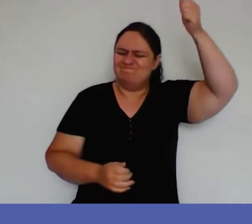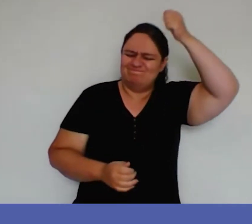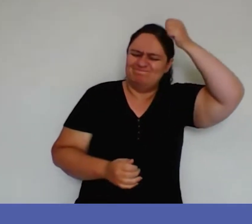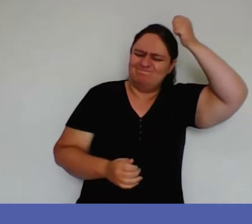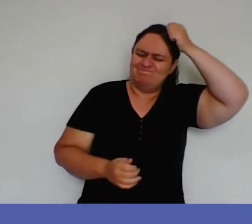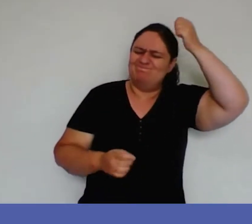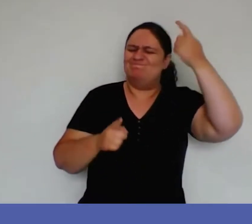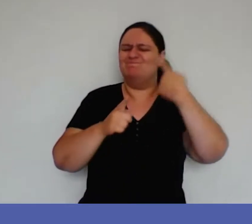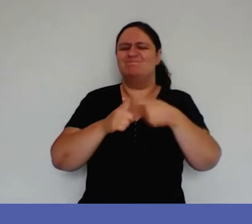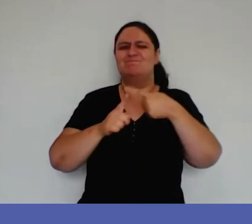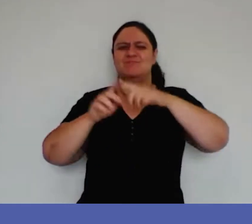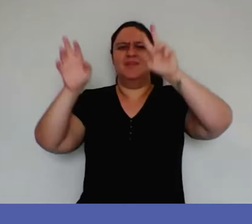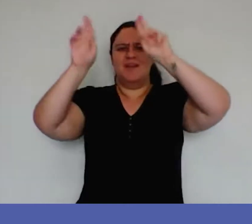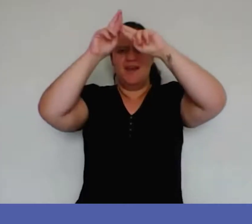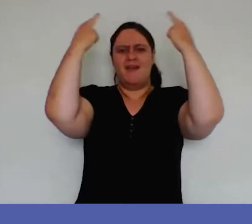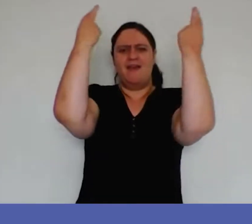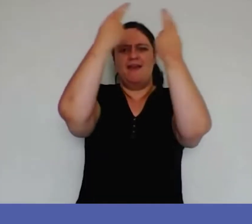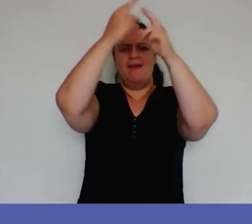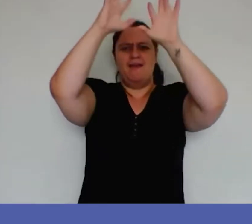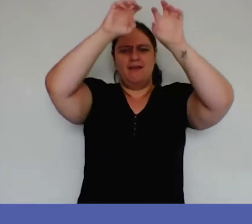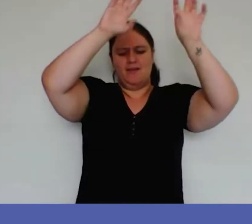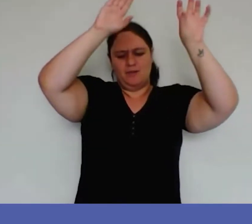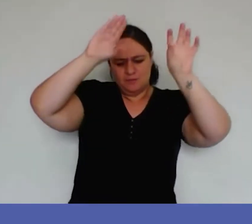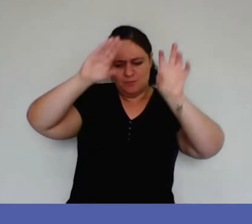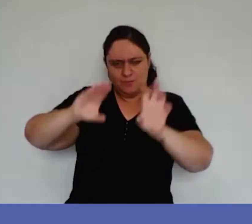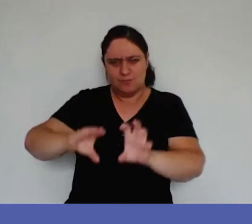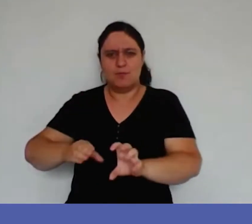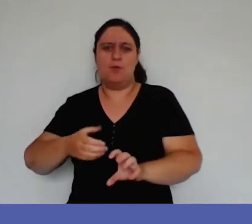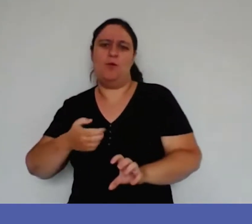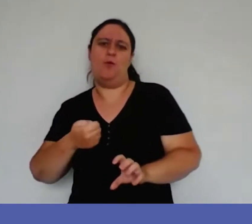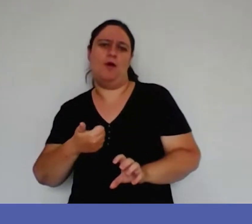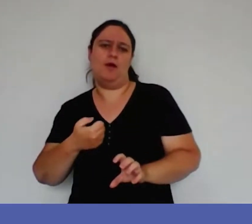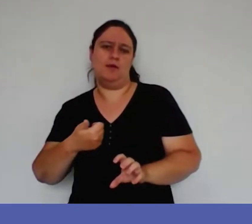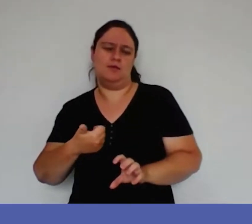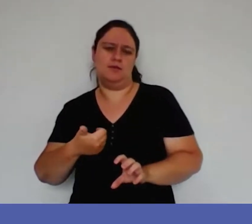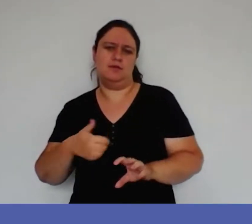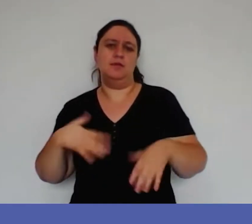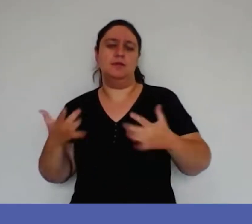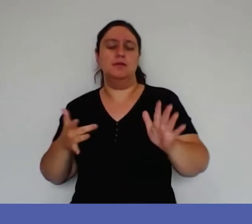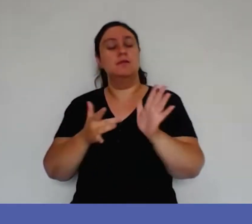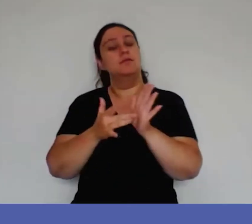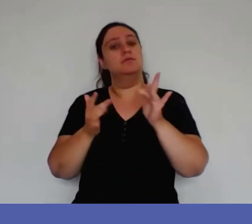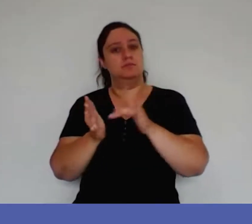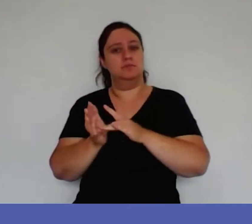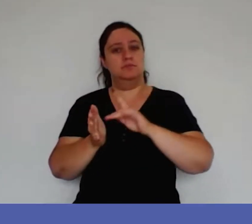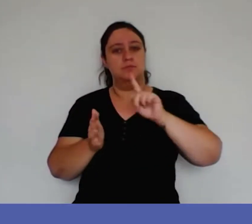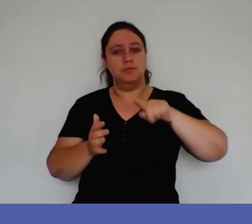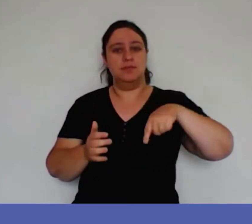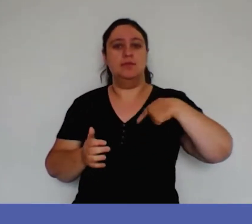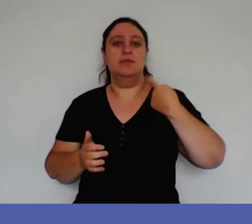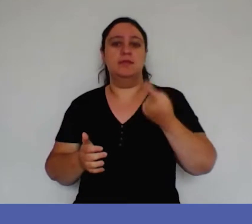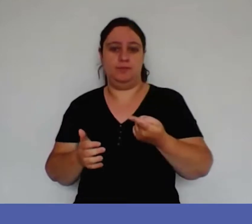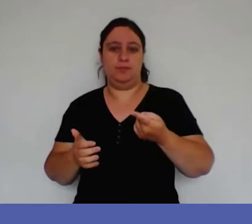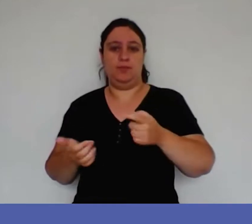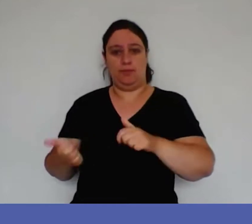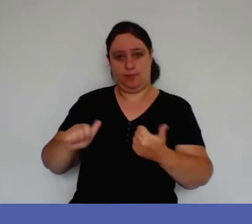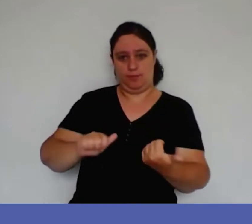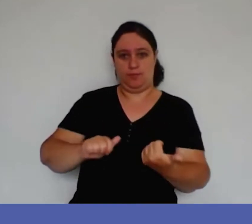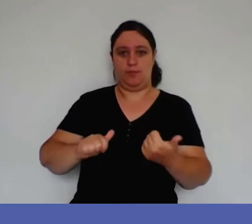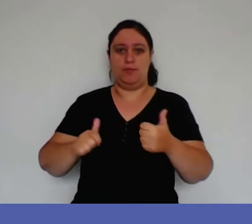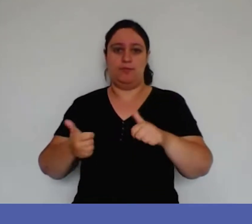próximo o reino dos céus. E Jesus, depois de ter sido batizado, e